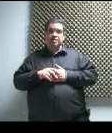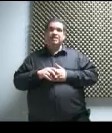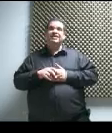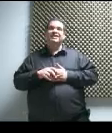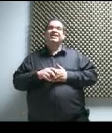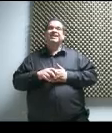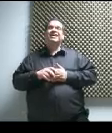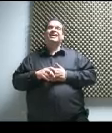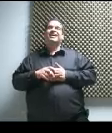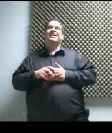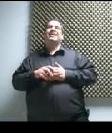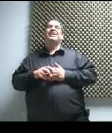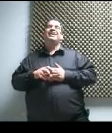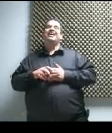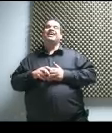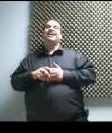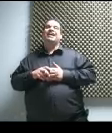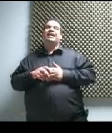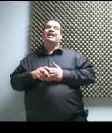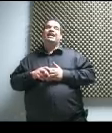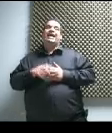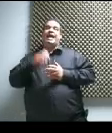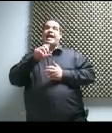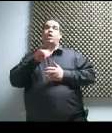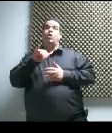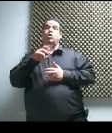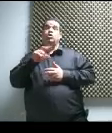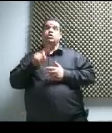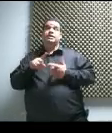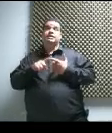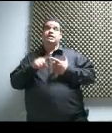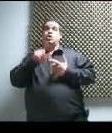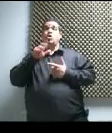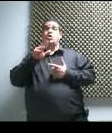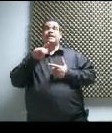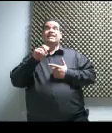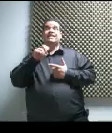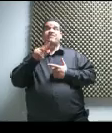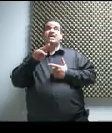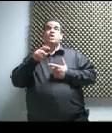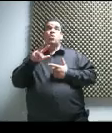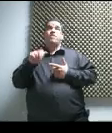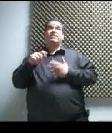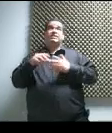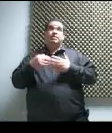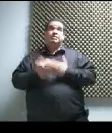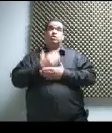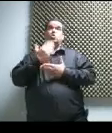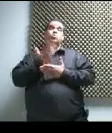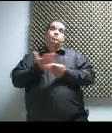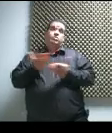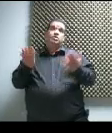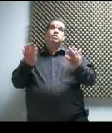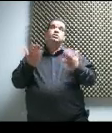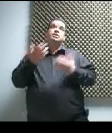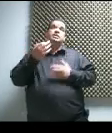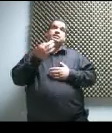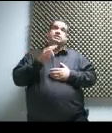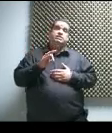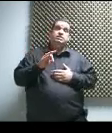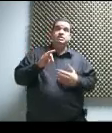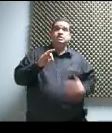Andacines. Recién creado, entonces. Eloy Ortiz y Lolita Villanueva están estrenando piezas nuevas, así que 19